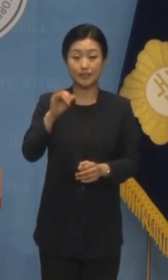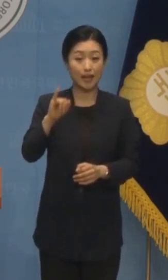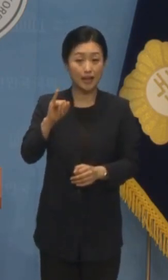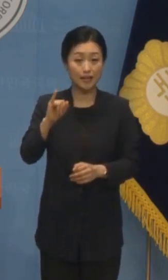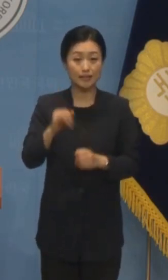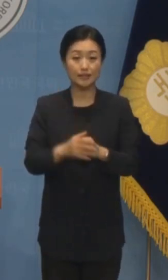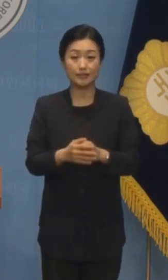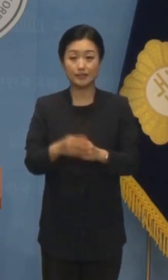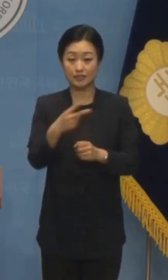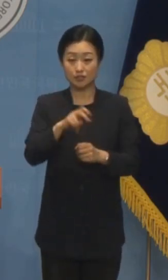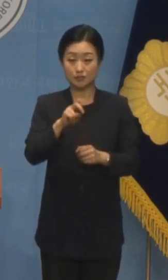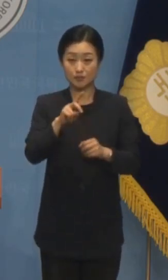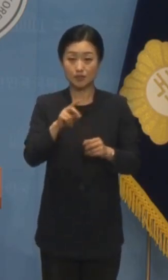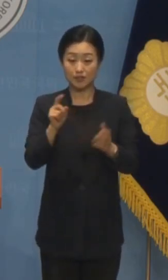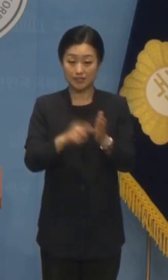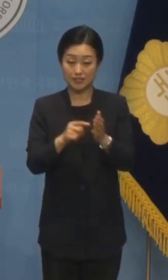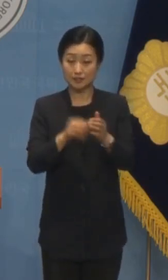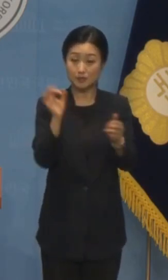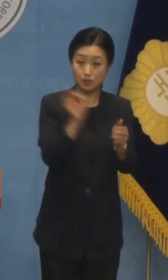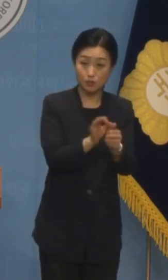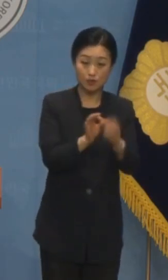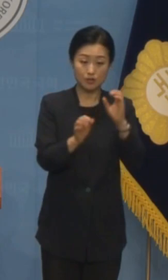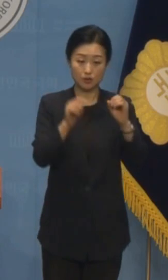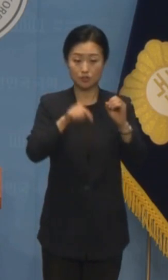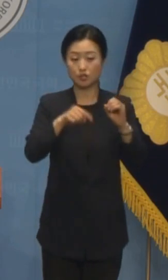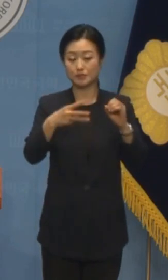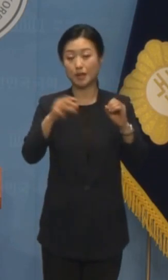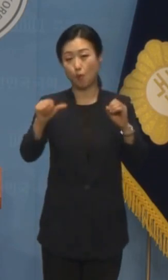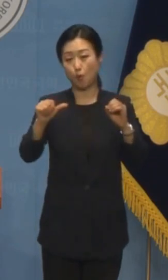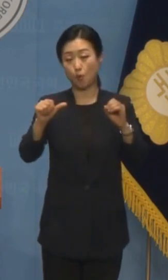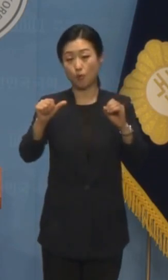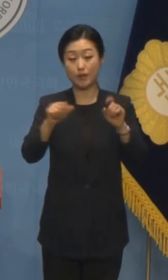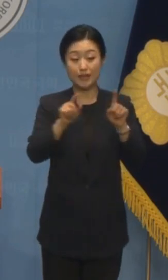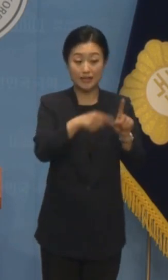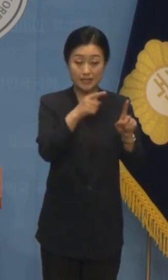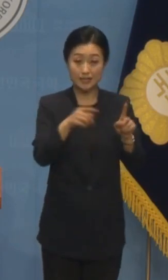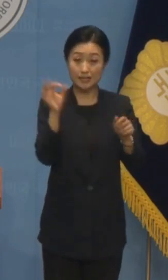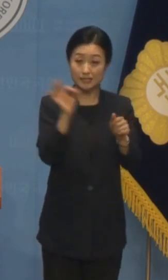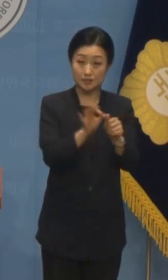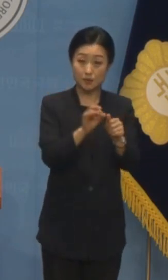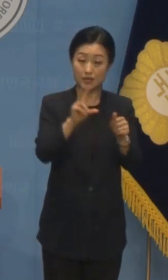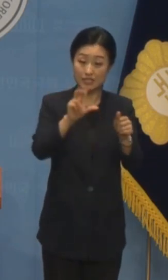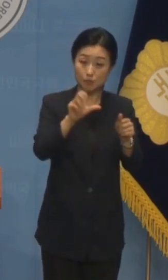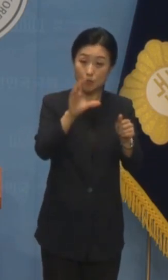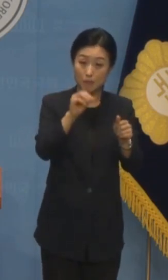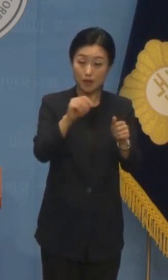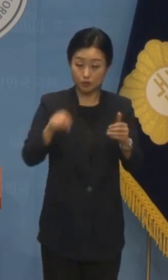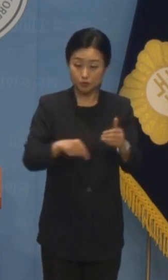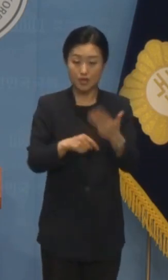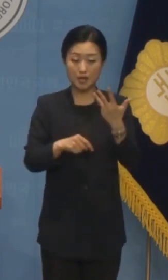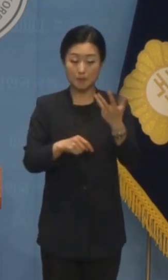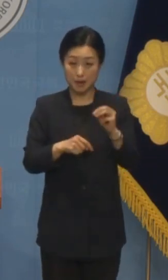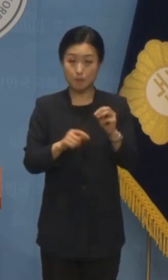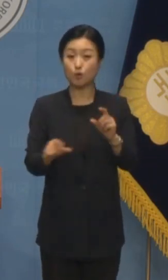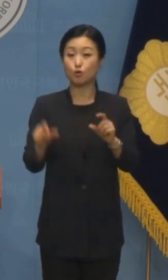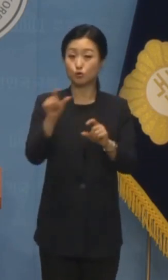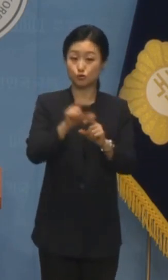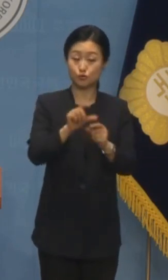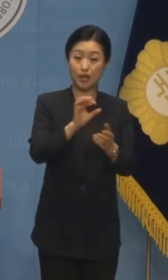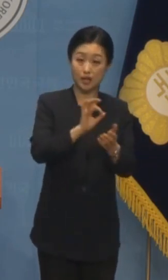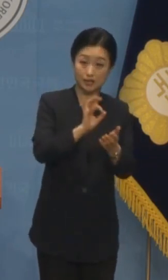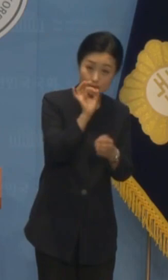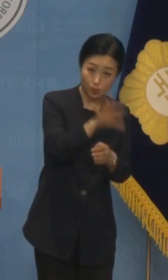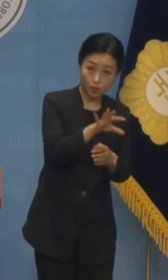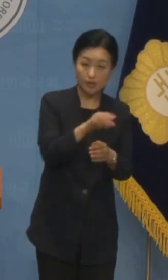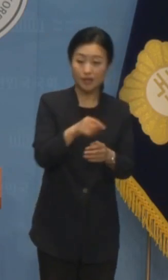소비 효과를 0.35 수준으로 분석했습니다. 1인당 지급액 25만 원 중에서 8만 원 정도만 추가적으로 소비하고